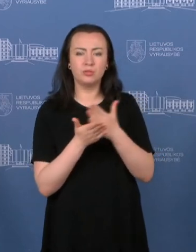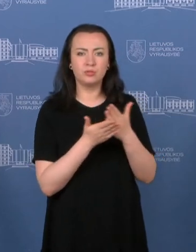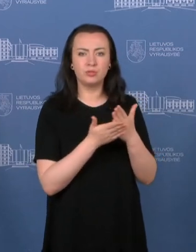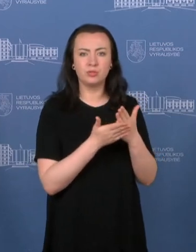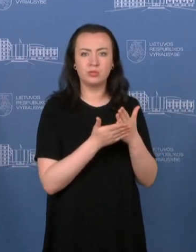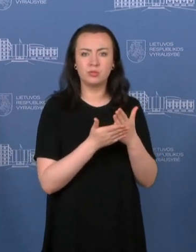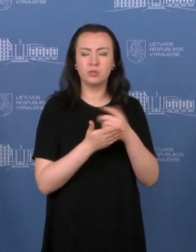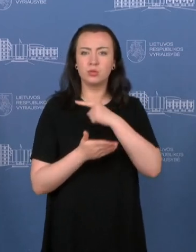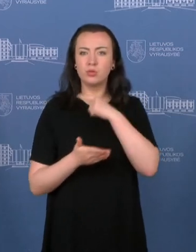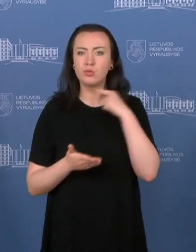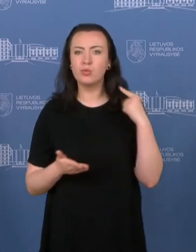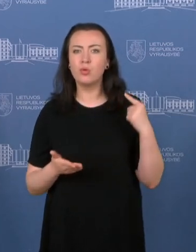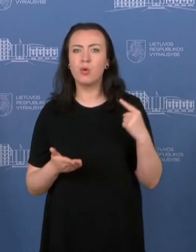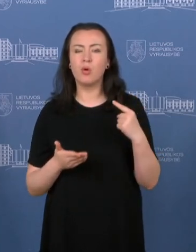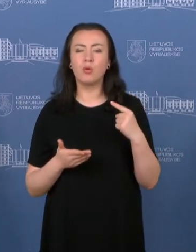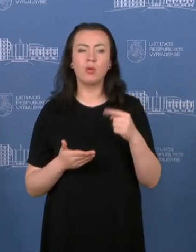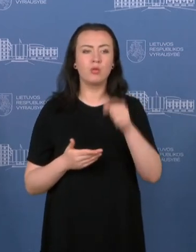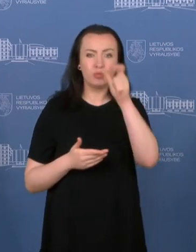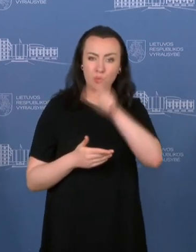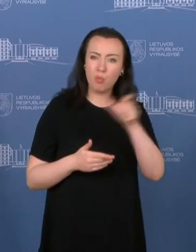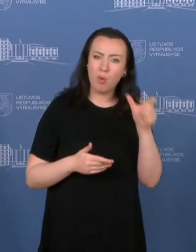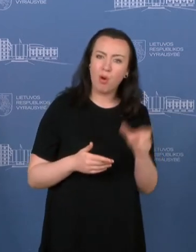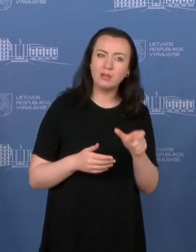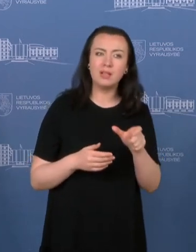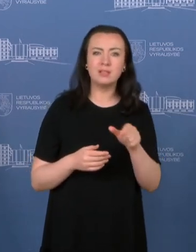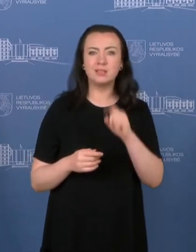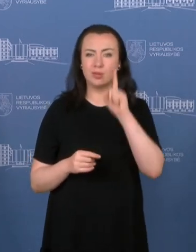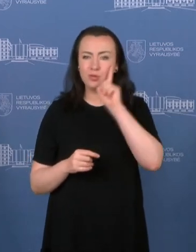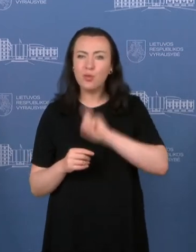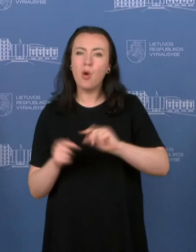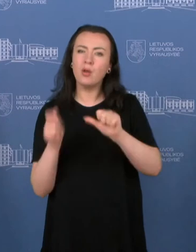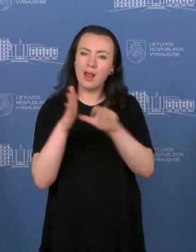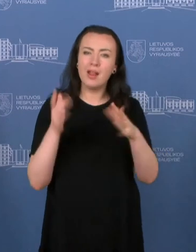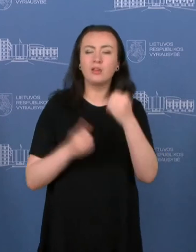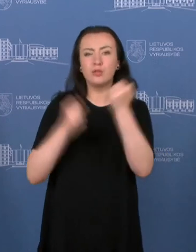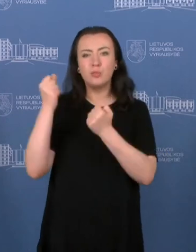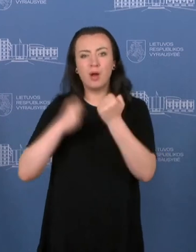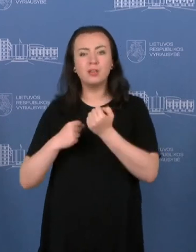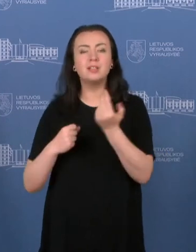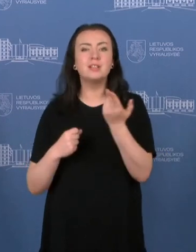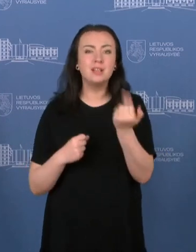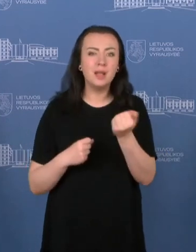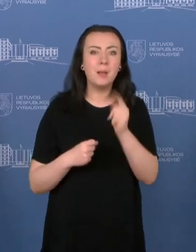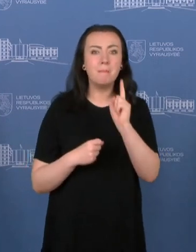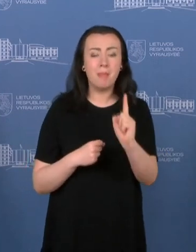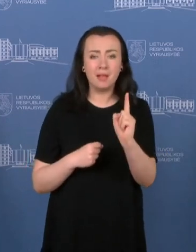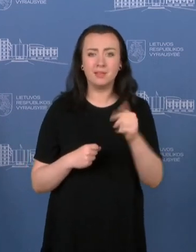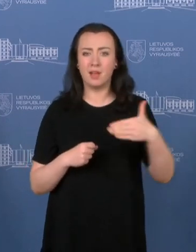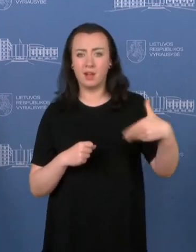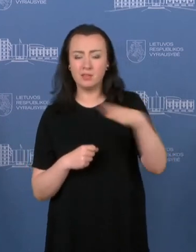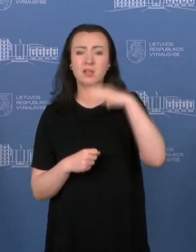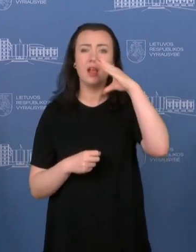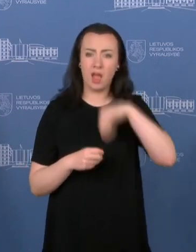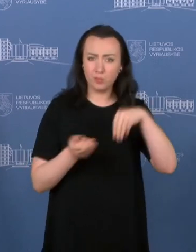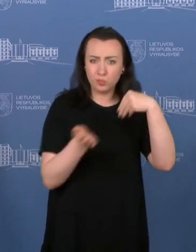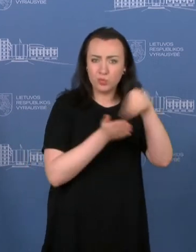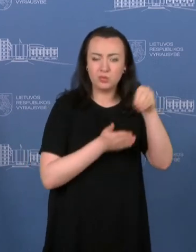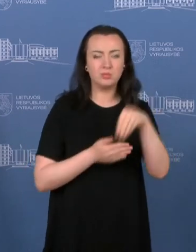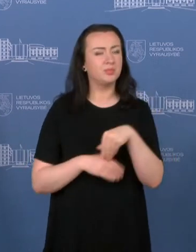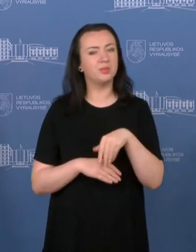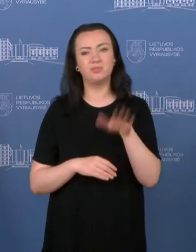žmonės nenorėtų važinėti elektromobiliais, o dėl to, kad ne visi juos išgali įsigyti šiuo